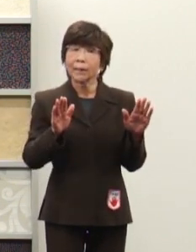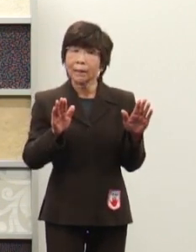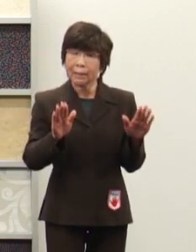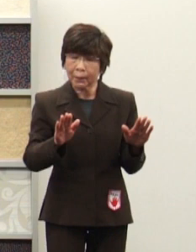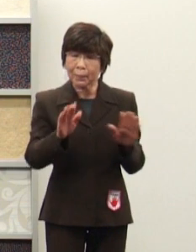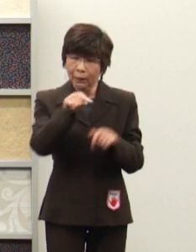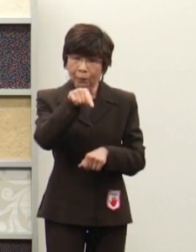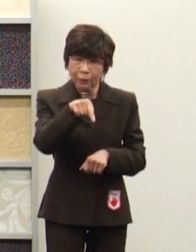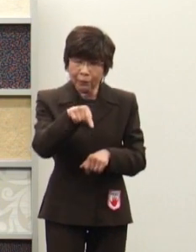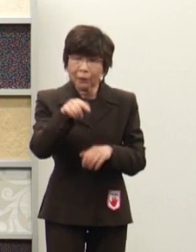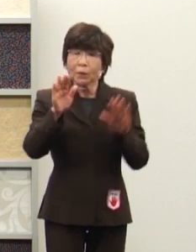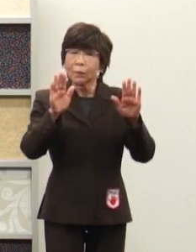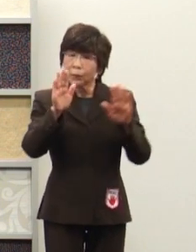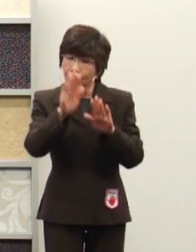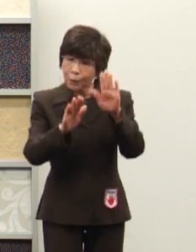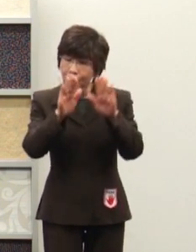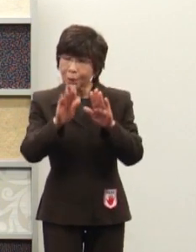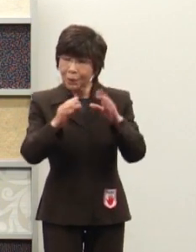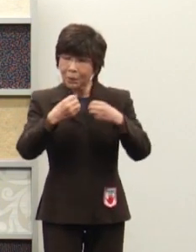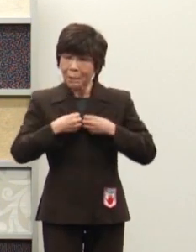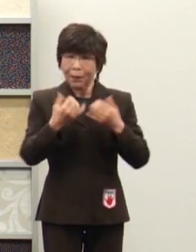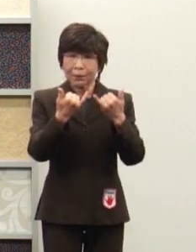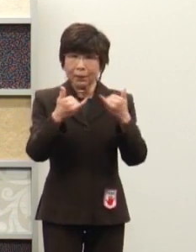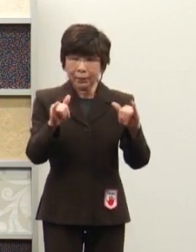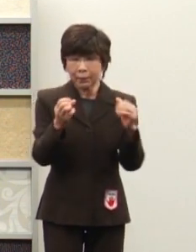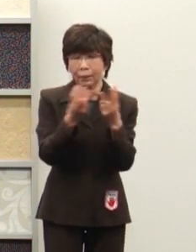減少傾向にあるとはいえですね、まだ